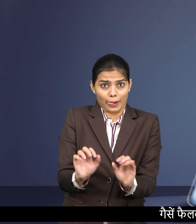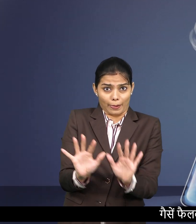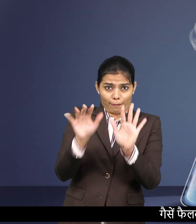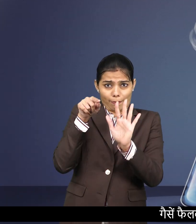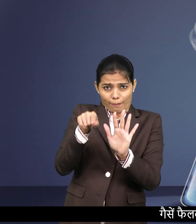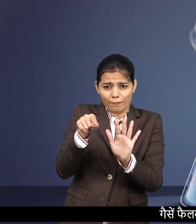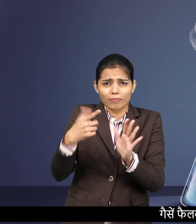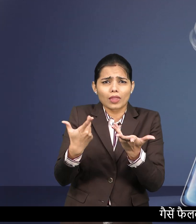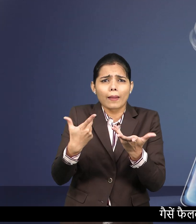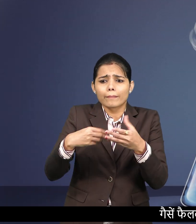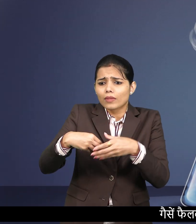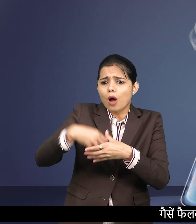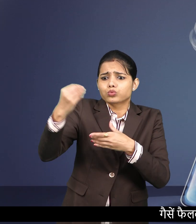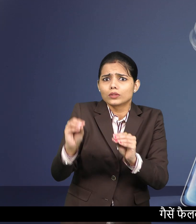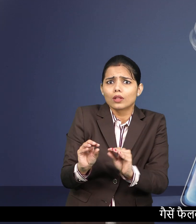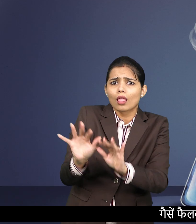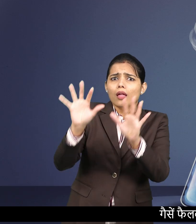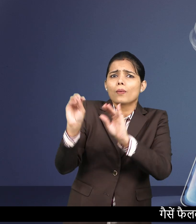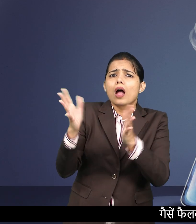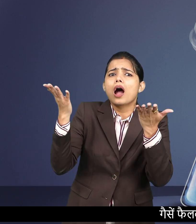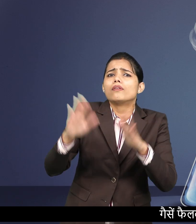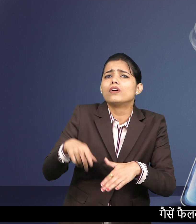गैस फैलकर पूरे पात्र को भर देती है।